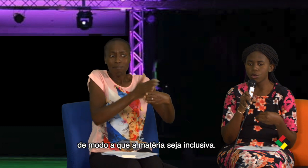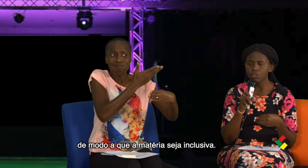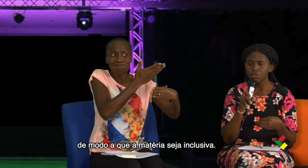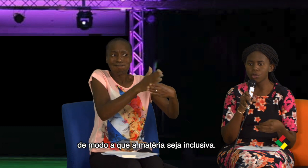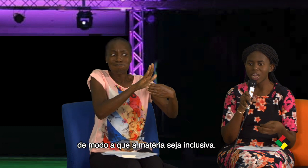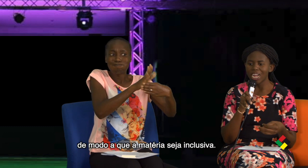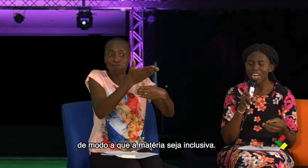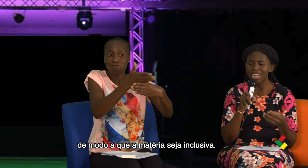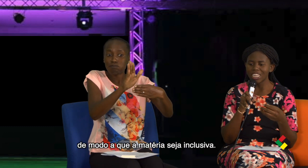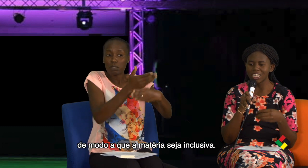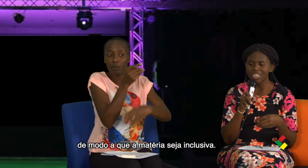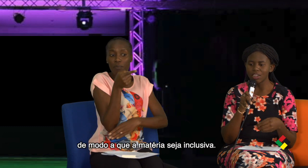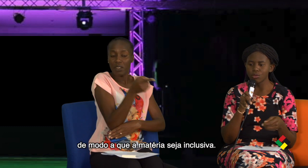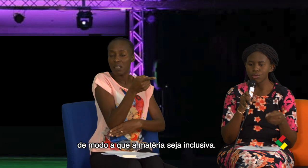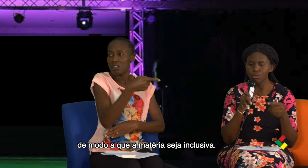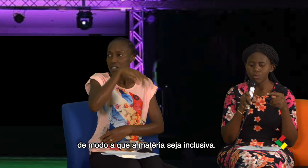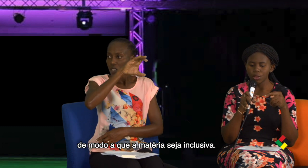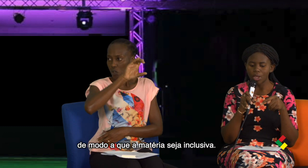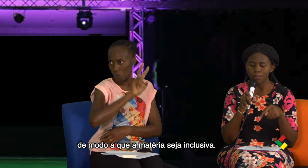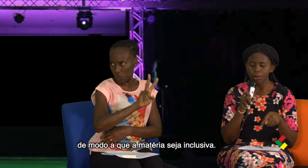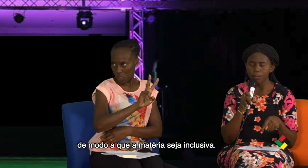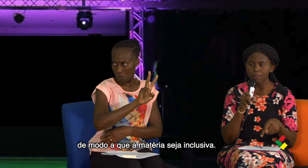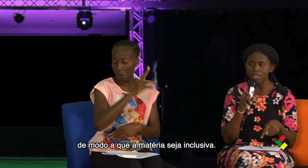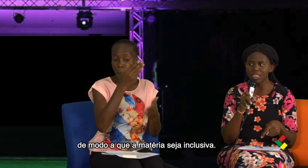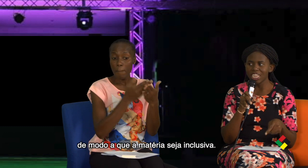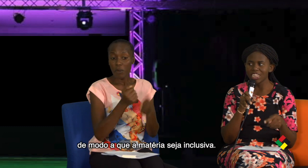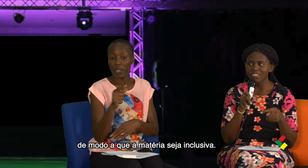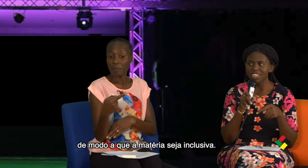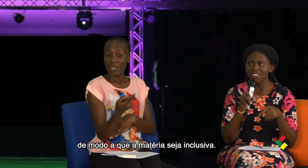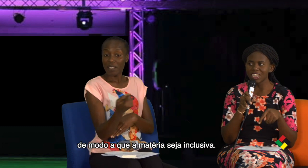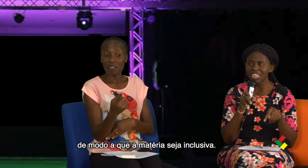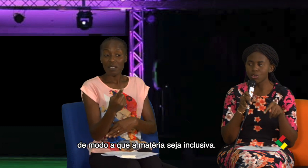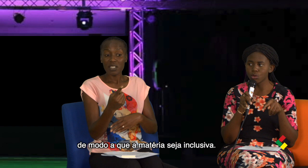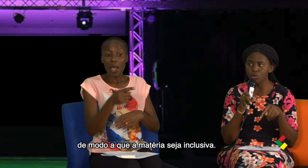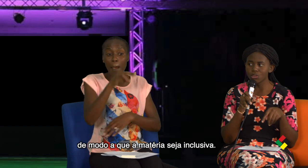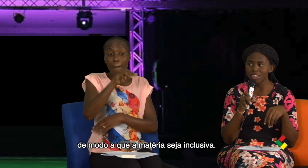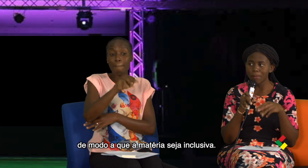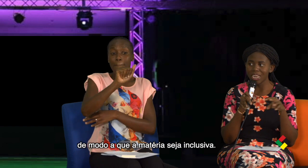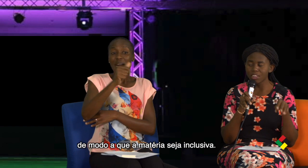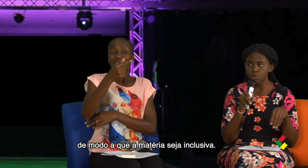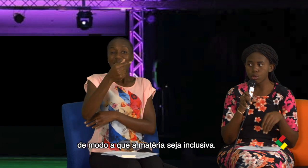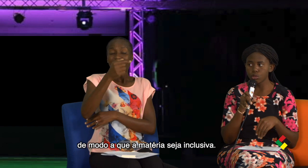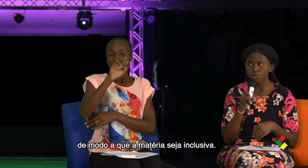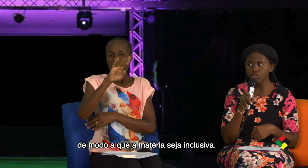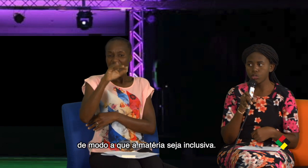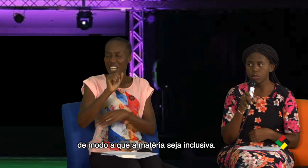modo a que a própria matéria seja inclusa para todos.